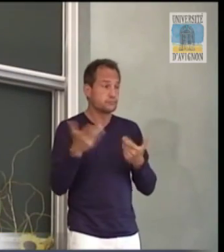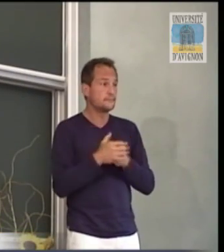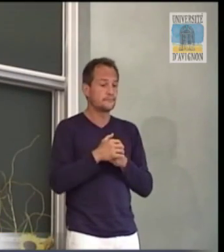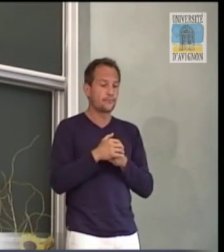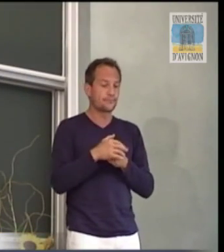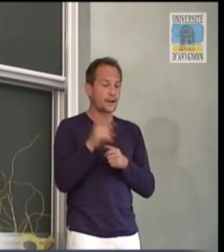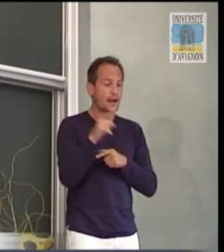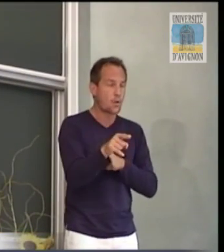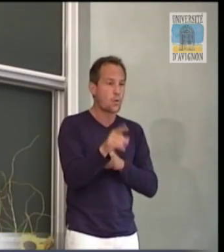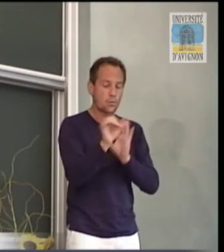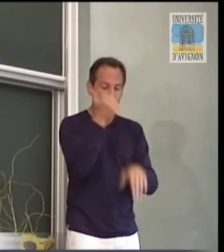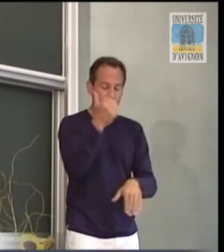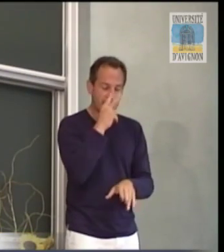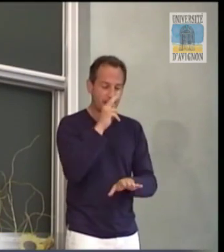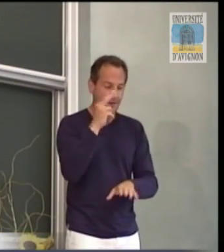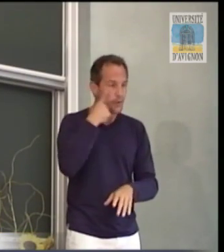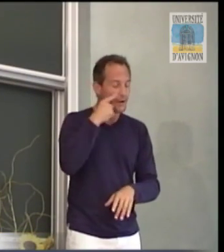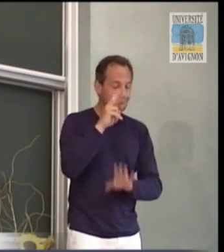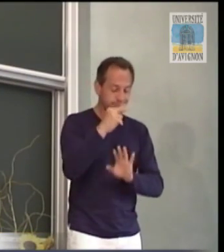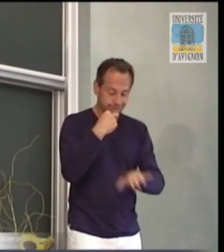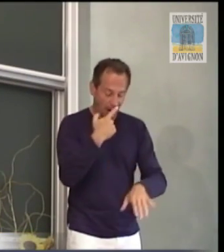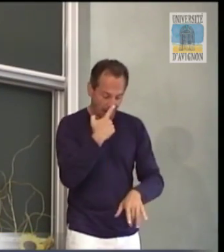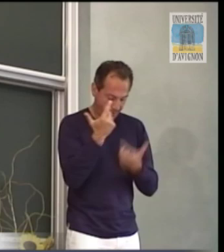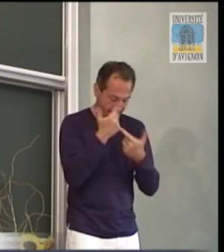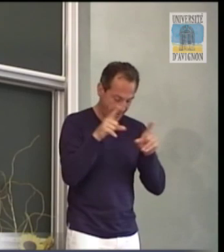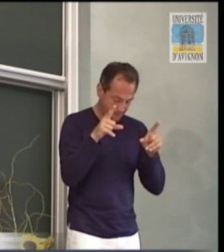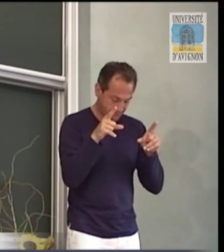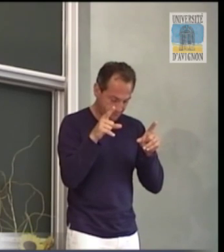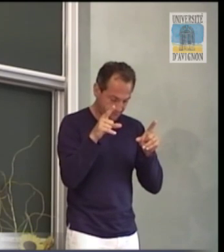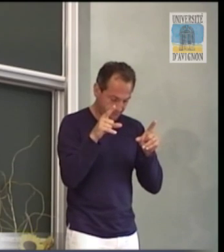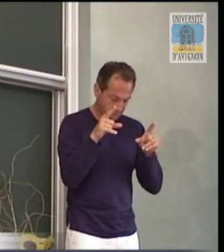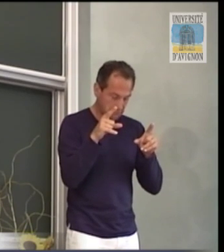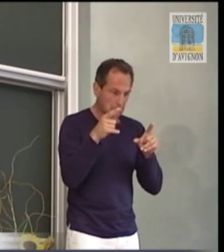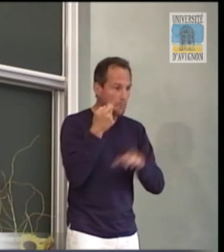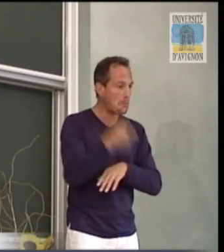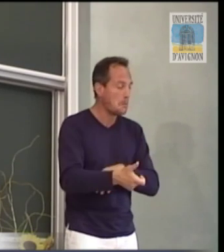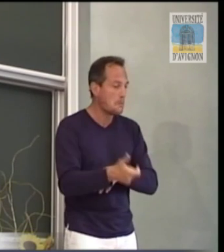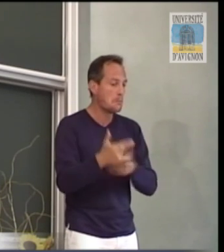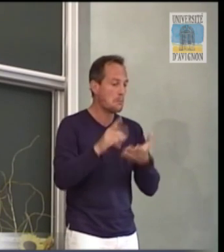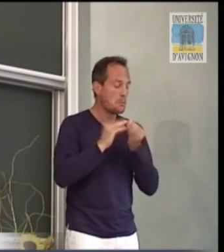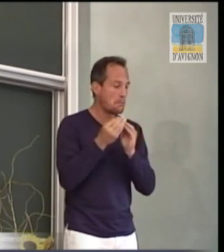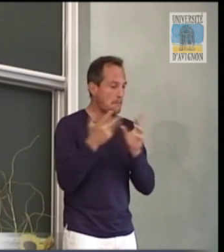si libres que ça, que finalement les problèmes sont les mêmes, que